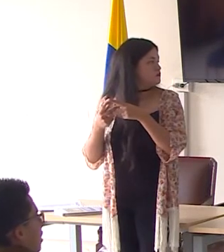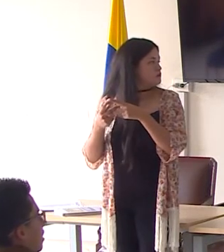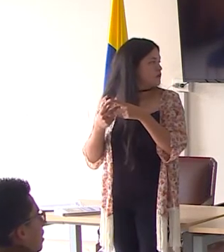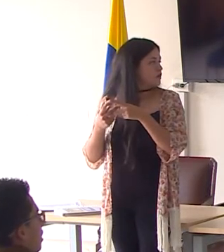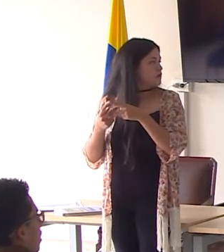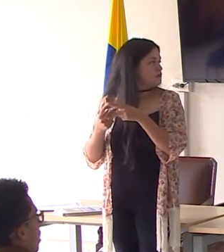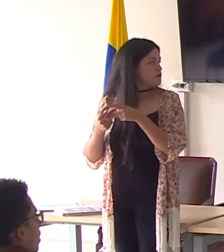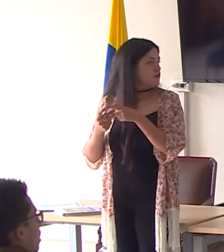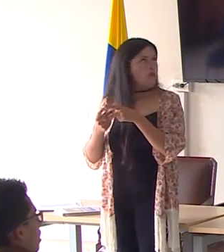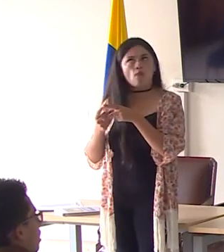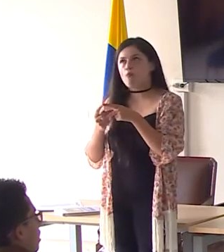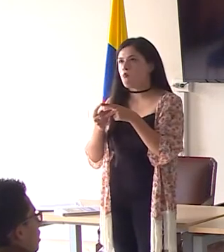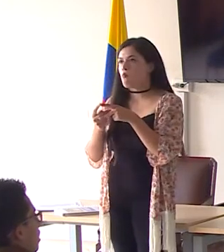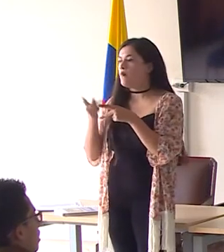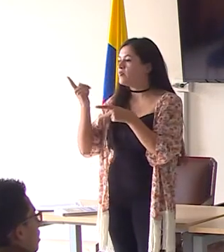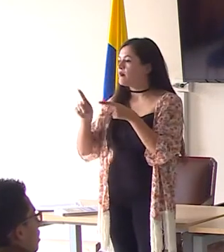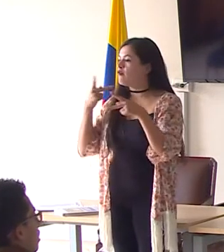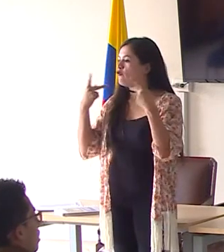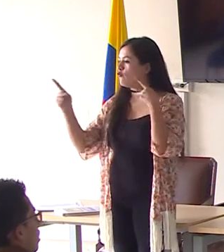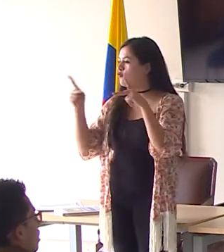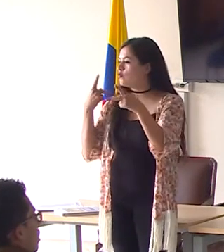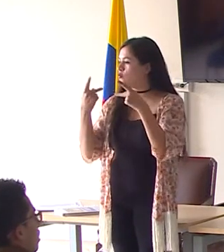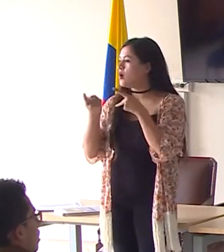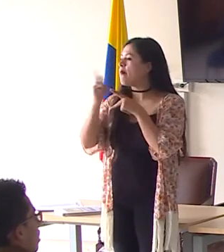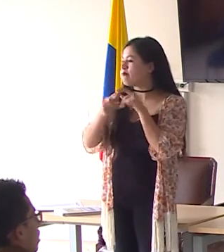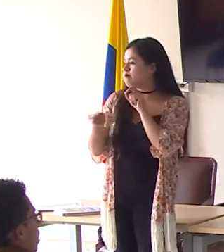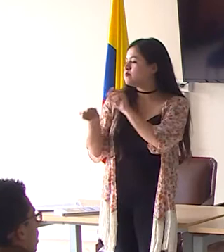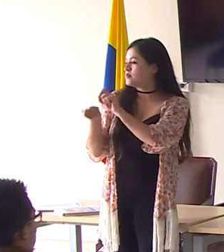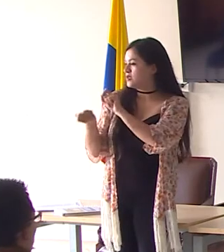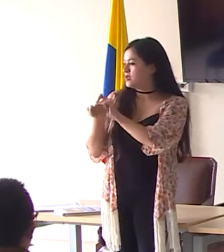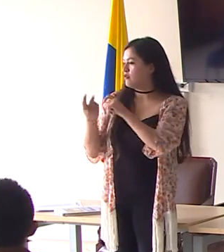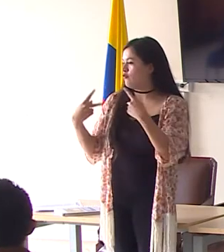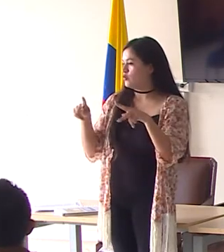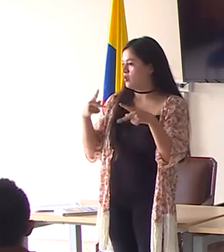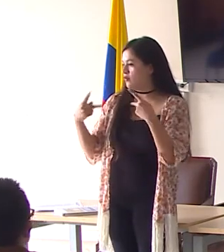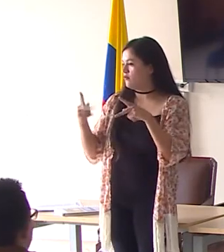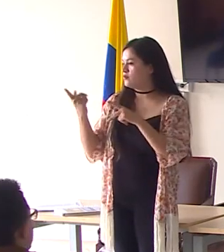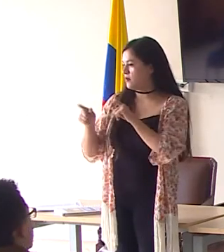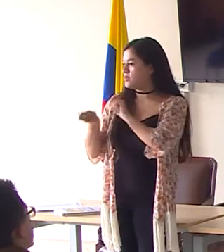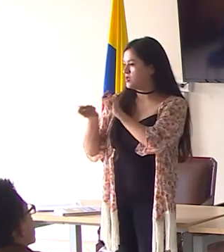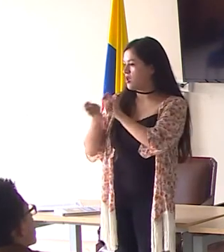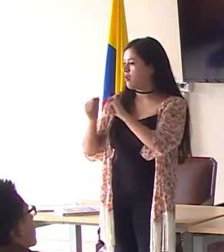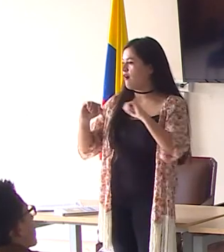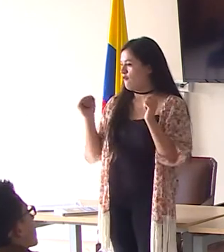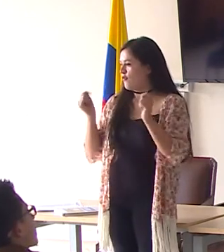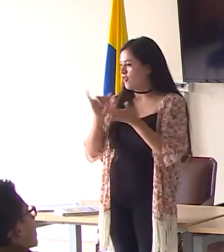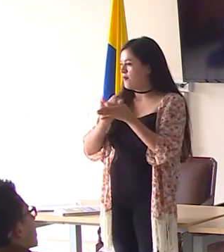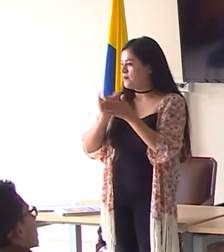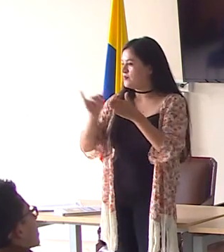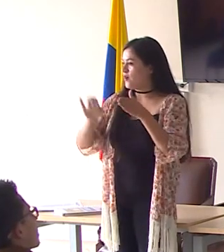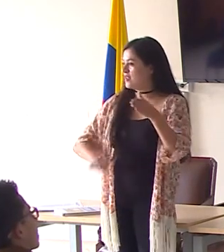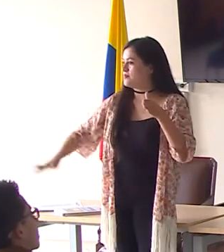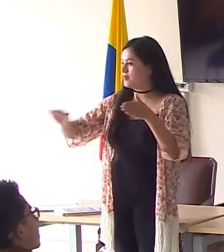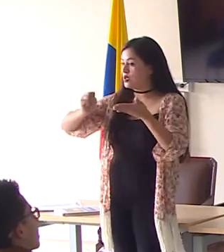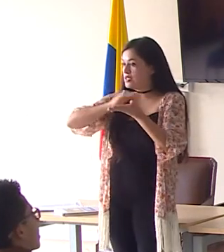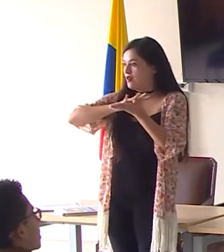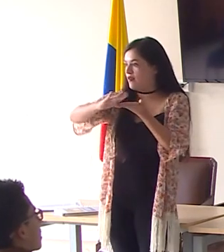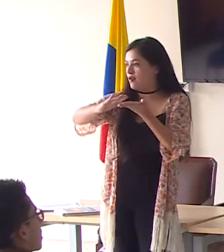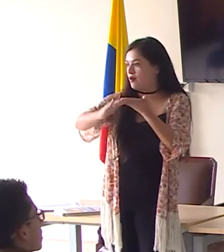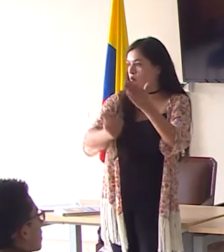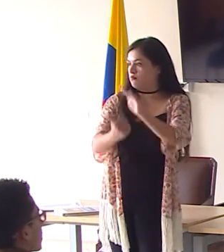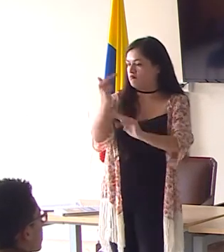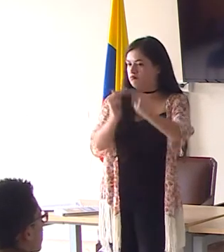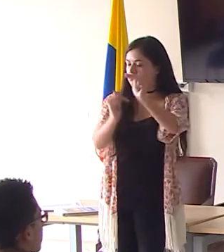es un es un proceso de urbanización que está muy ligado pues a todo este de metropolización de la sabana